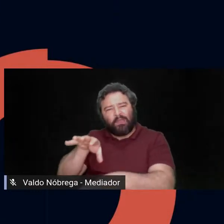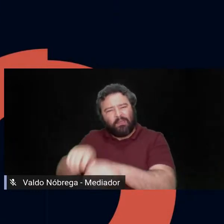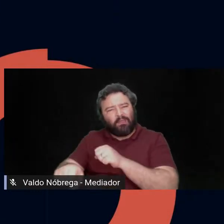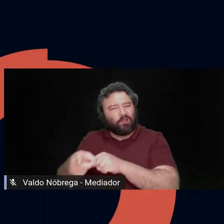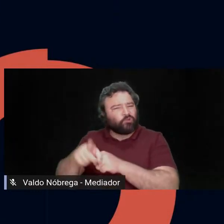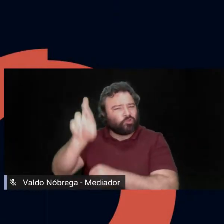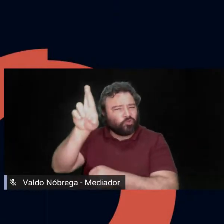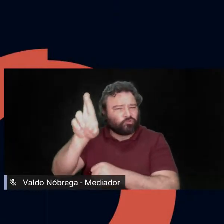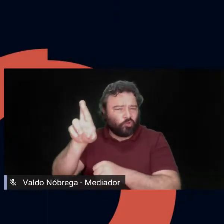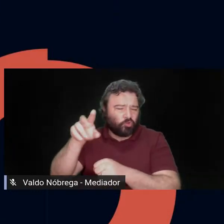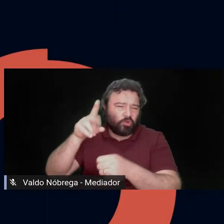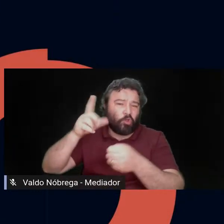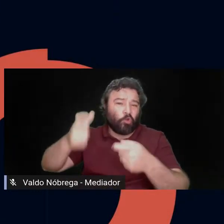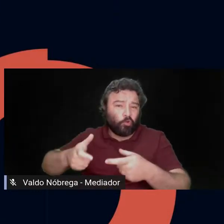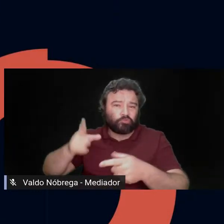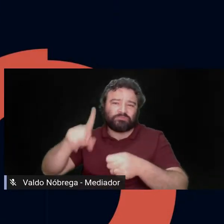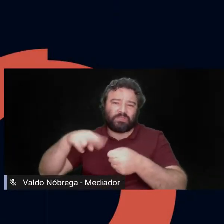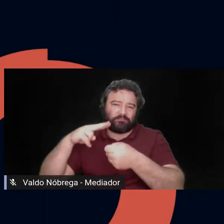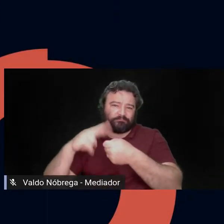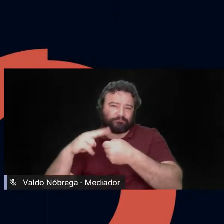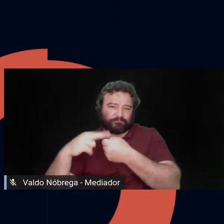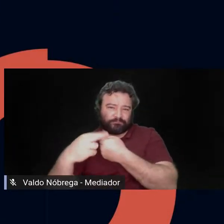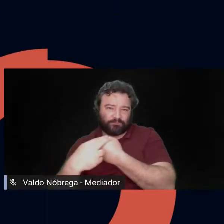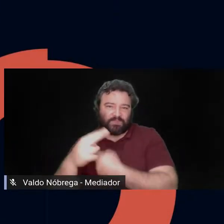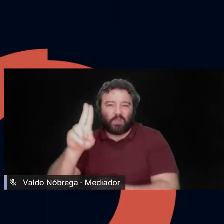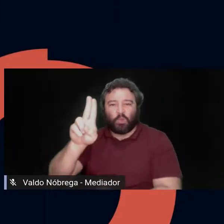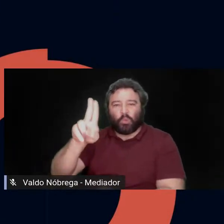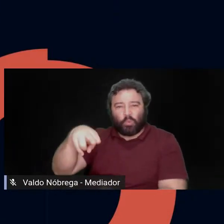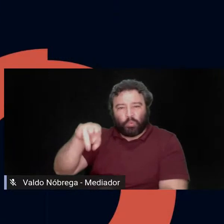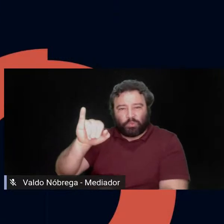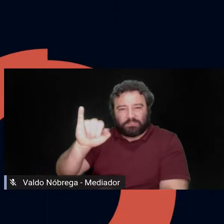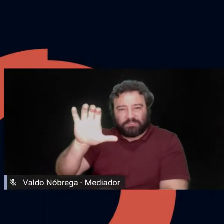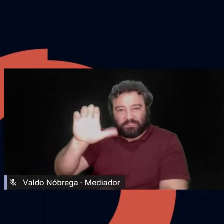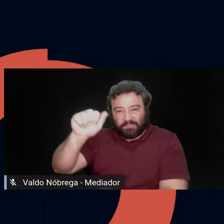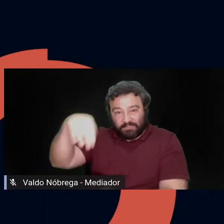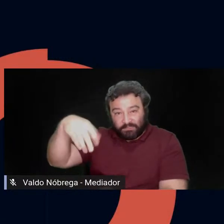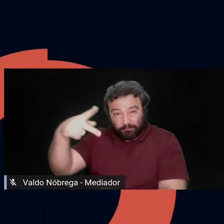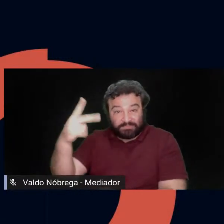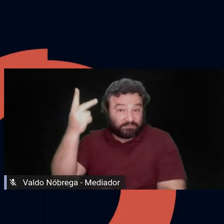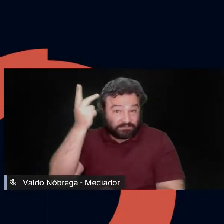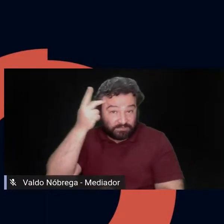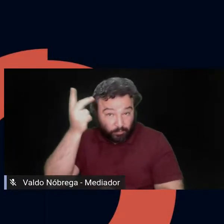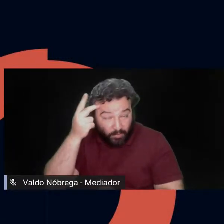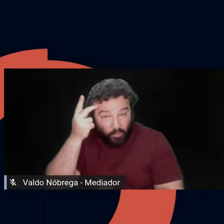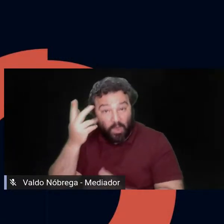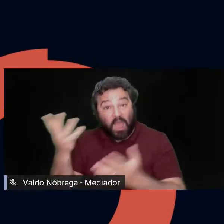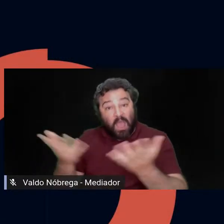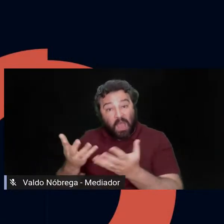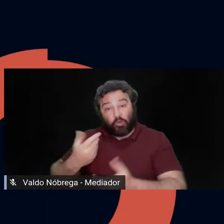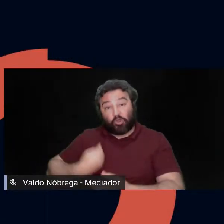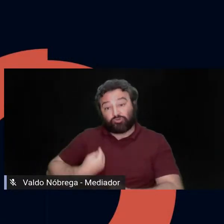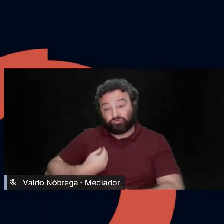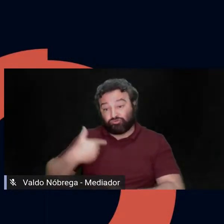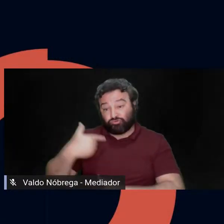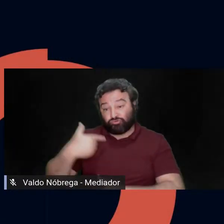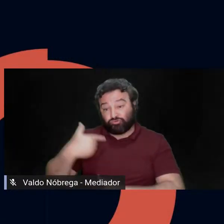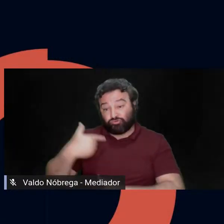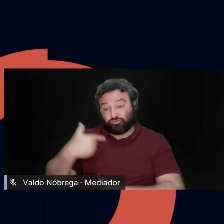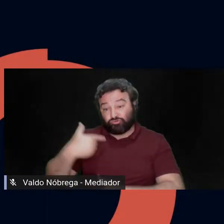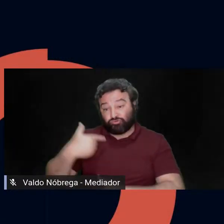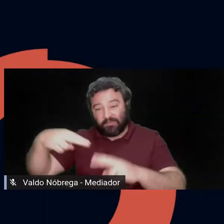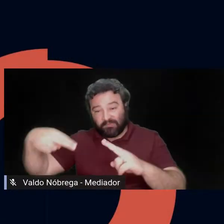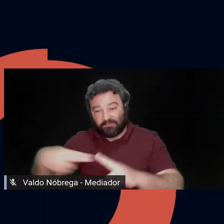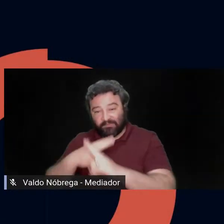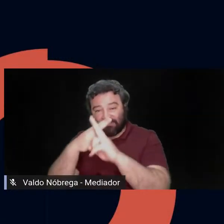travou, está travando para mim. Eh, já é formada, já é doutora na Unicamp. em São